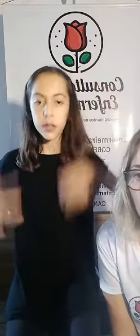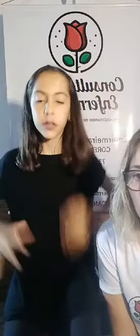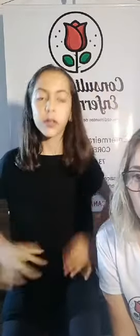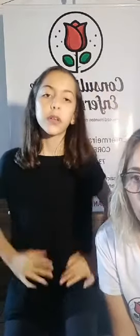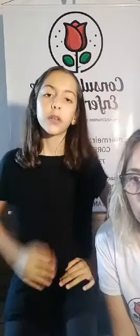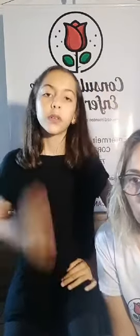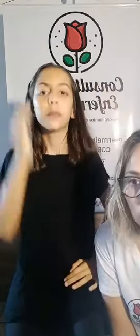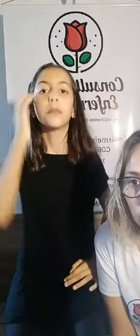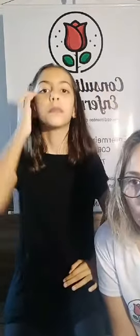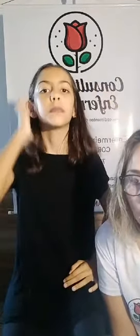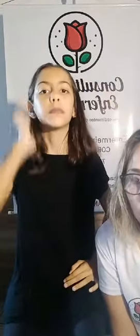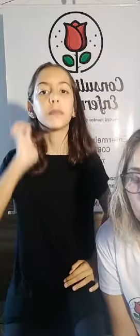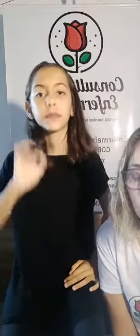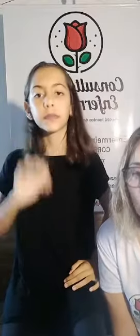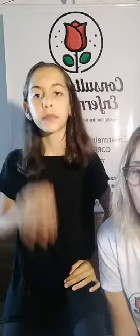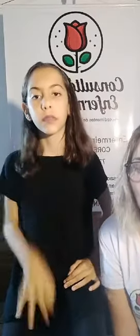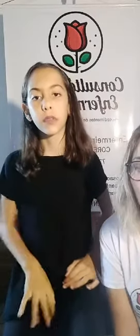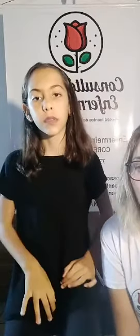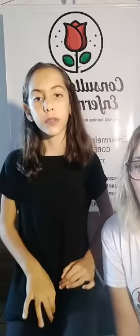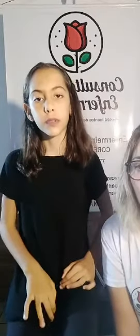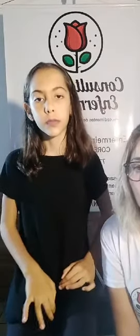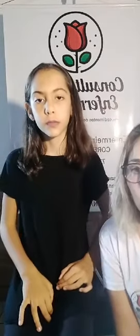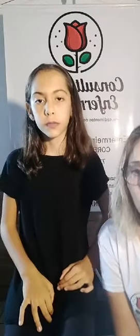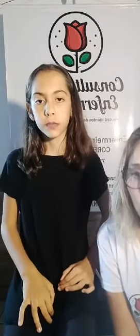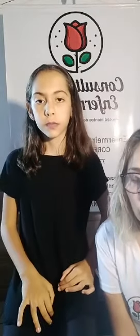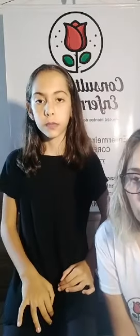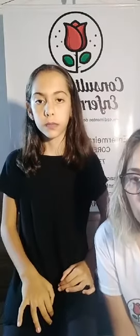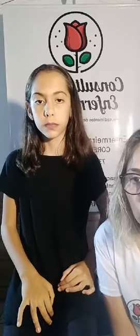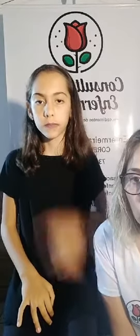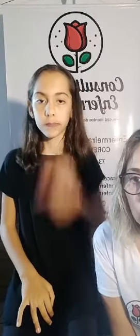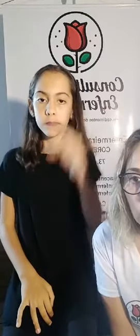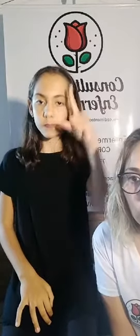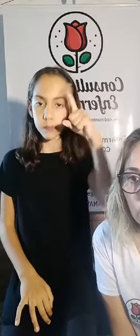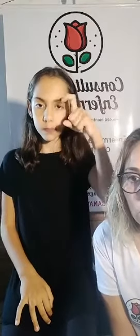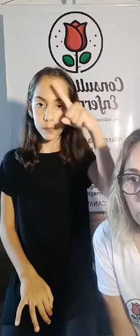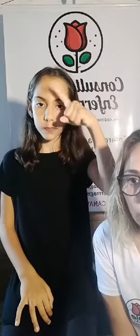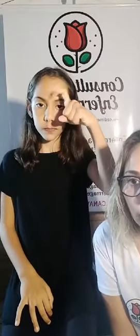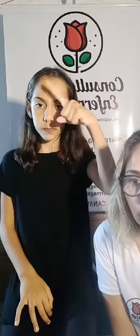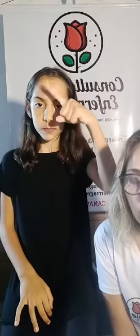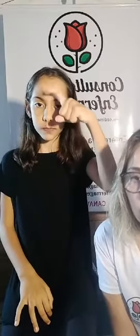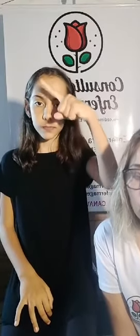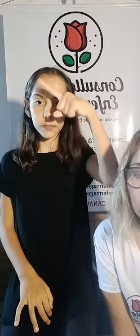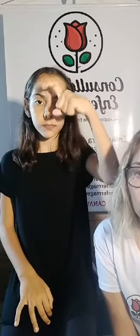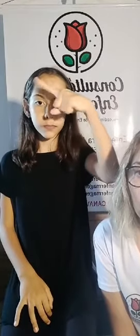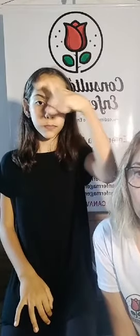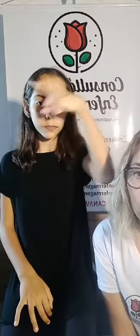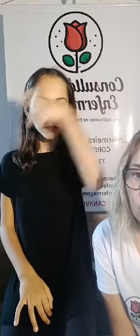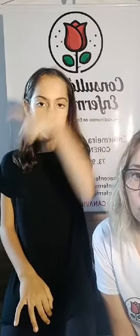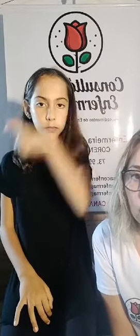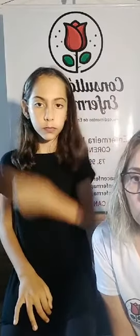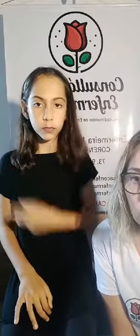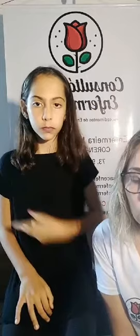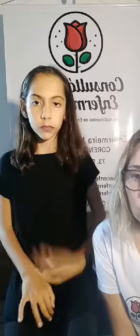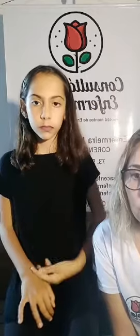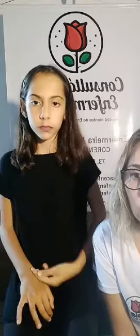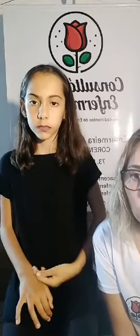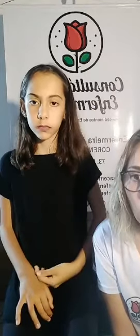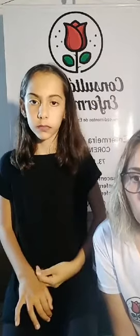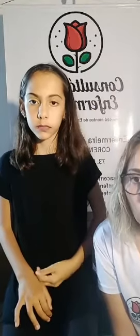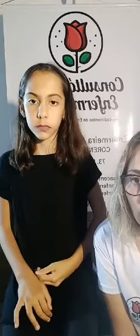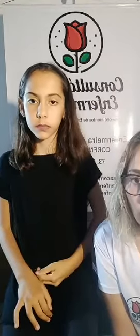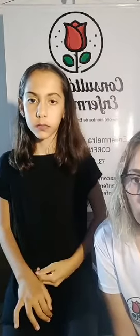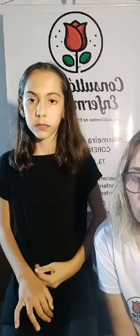coração de cada um deles. É realmente muito difícil esse momento de perda, mas que Deus conceda um